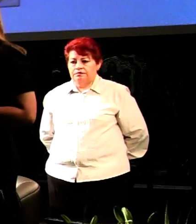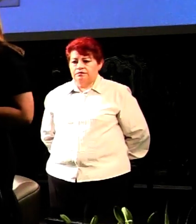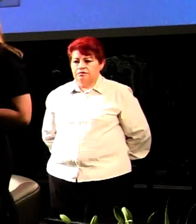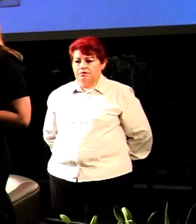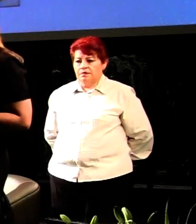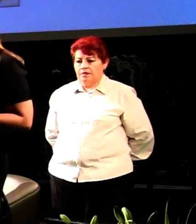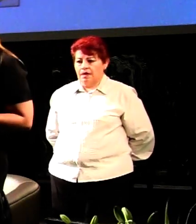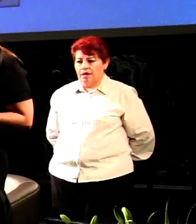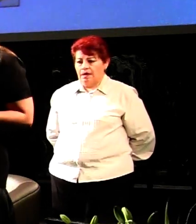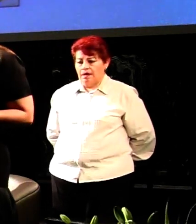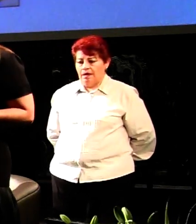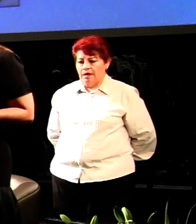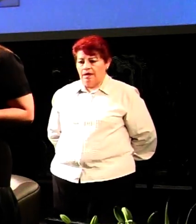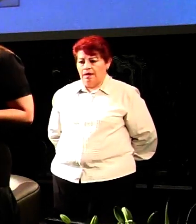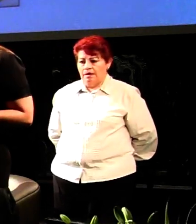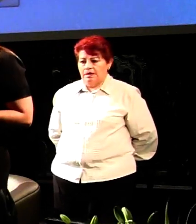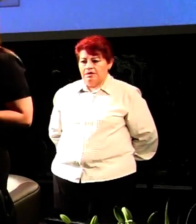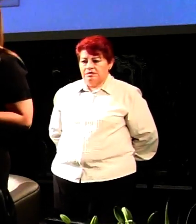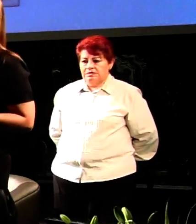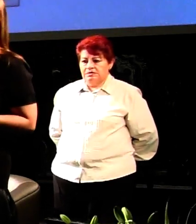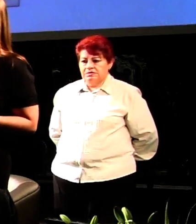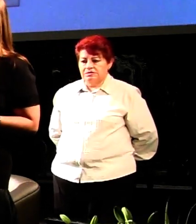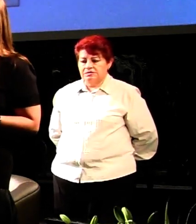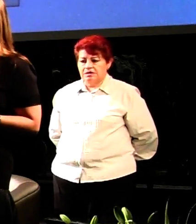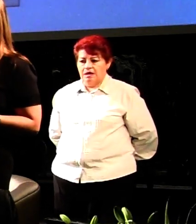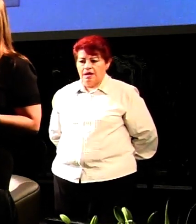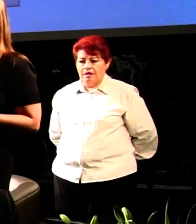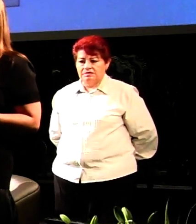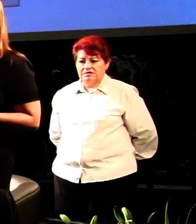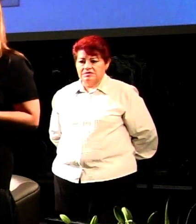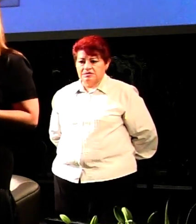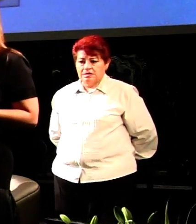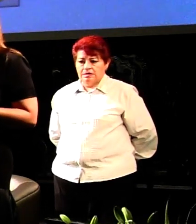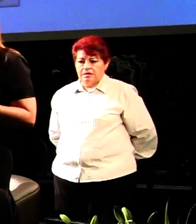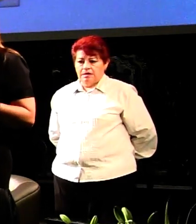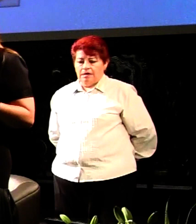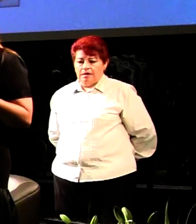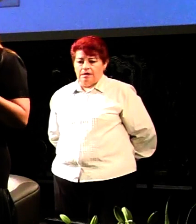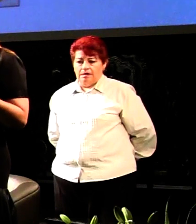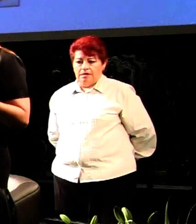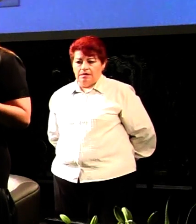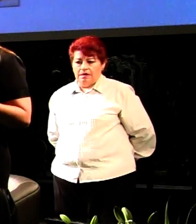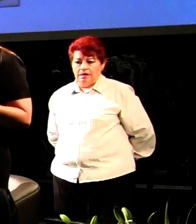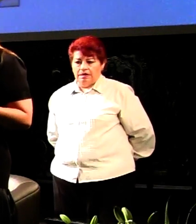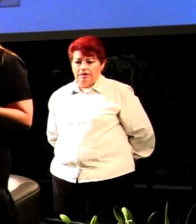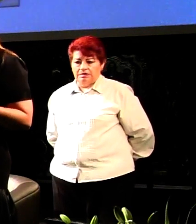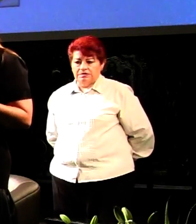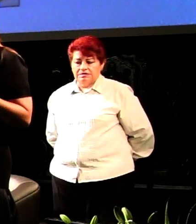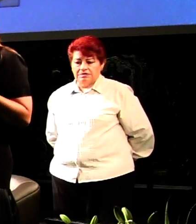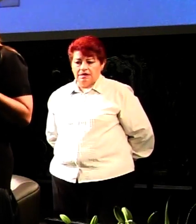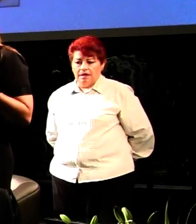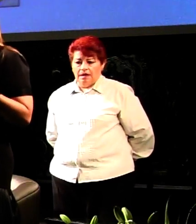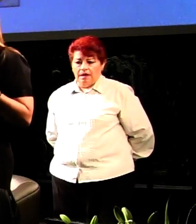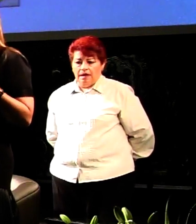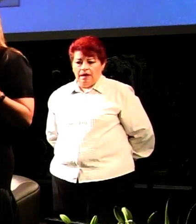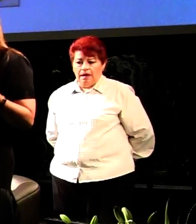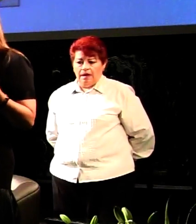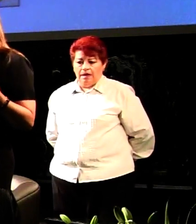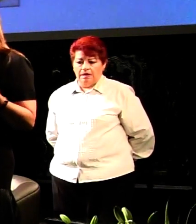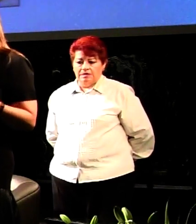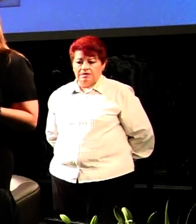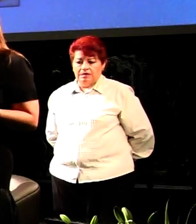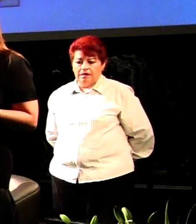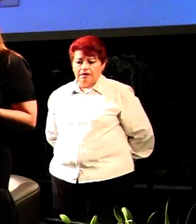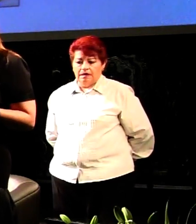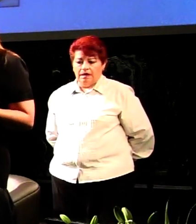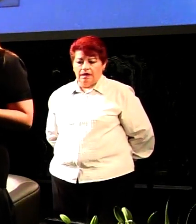psicológica por medio de chantajes, amenazas, de alguna forma manipulaciones que